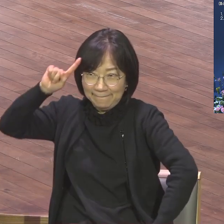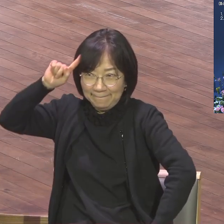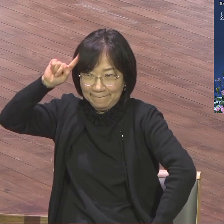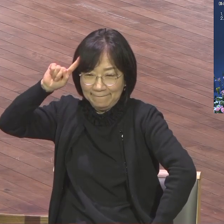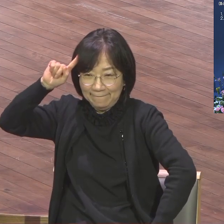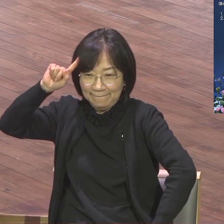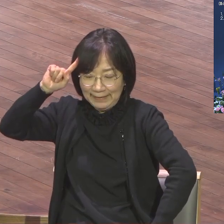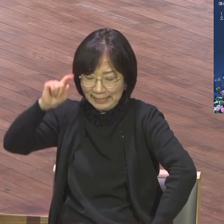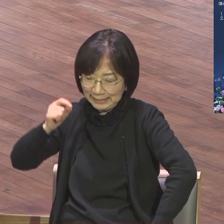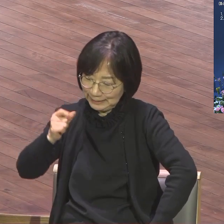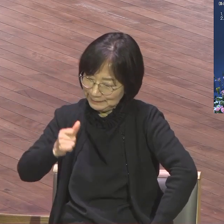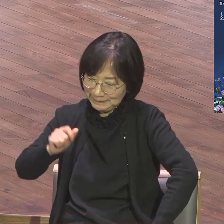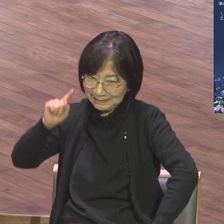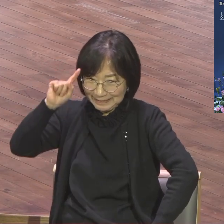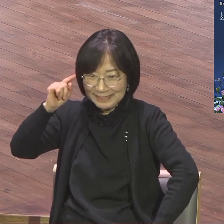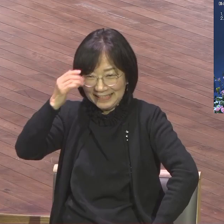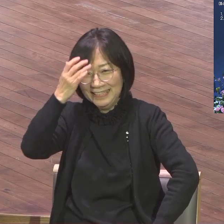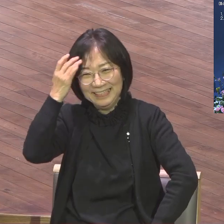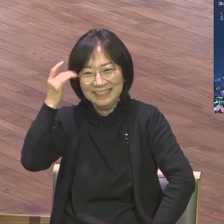올라오는데.